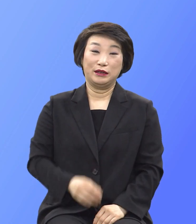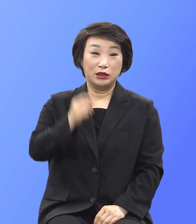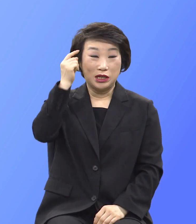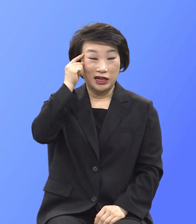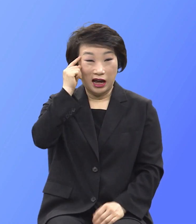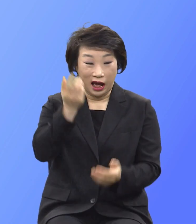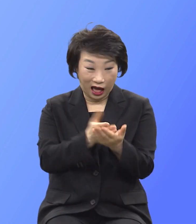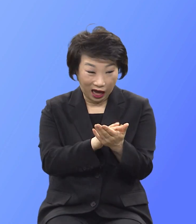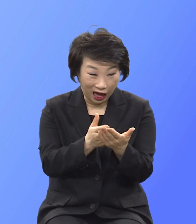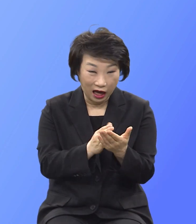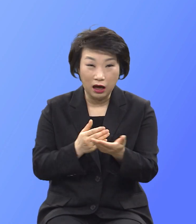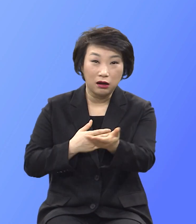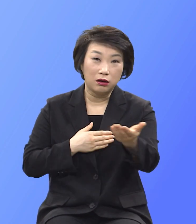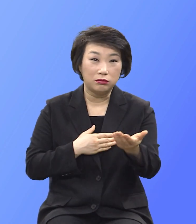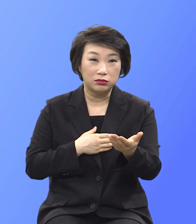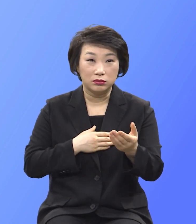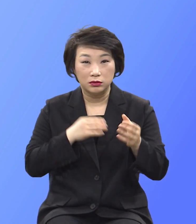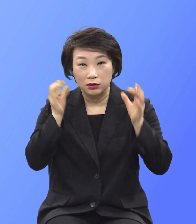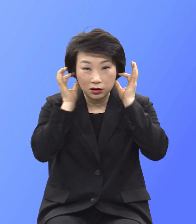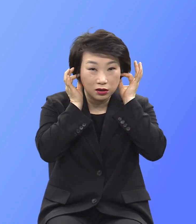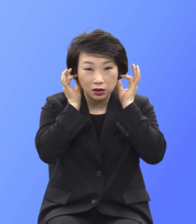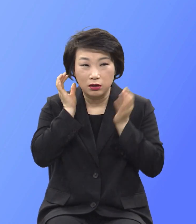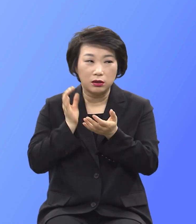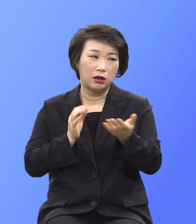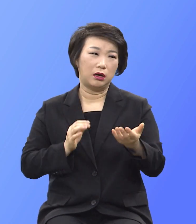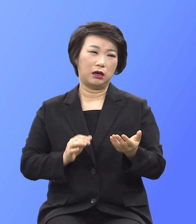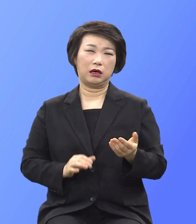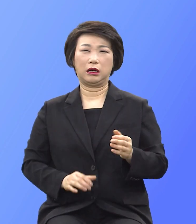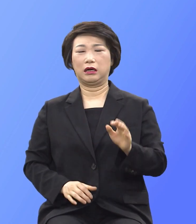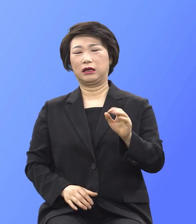생각이 흔들리는 사람은 이 사람은